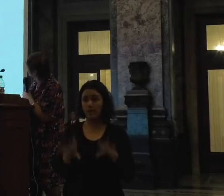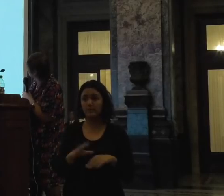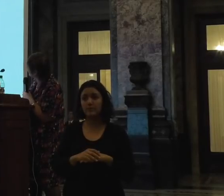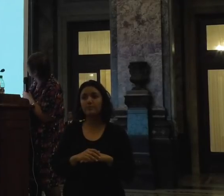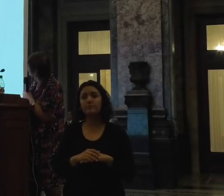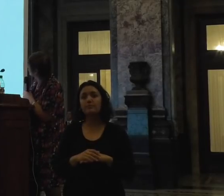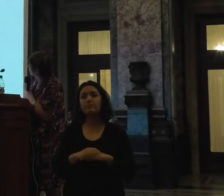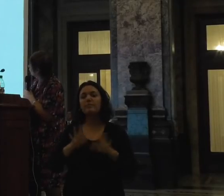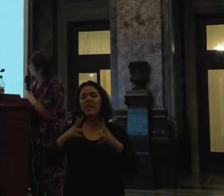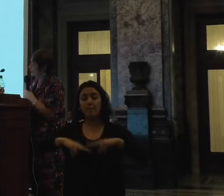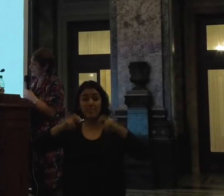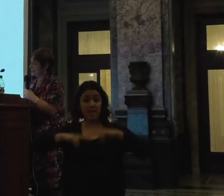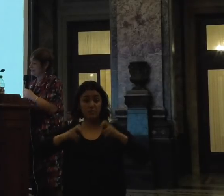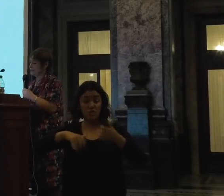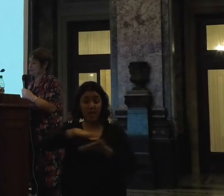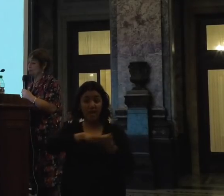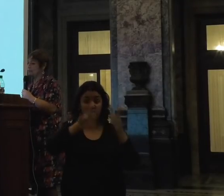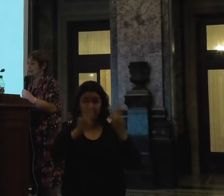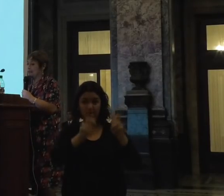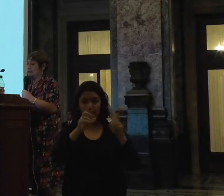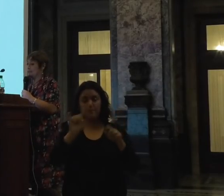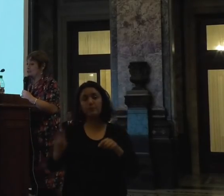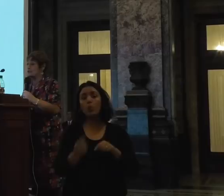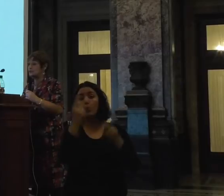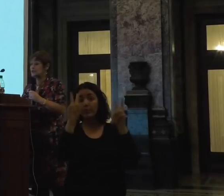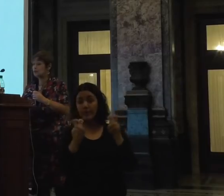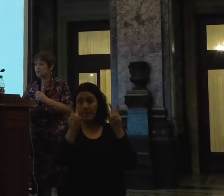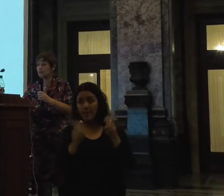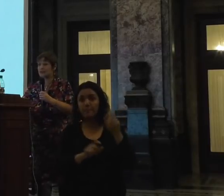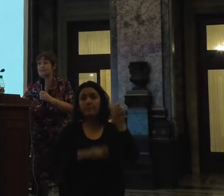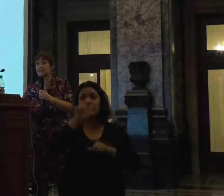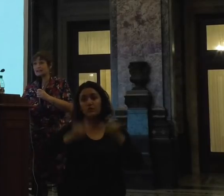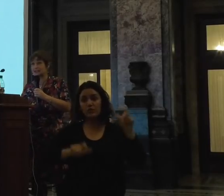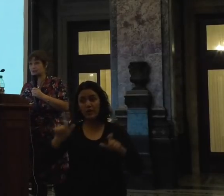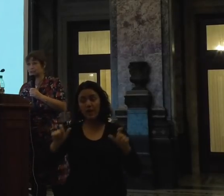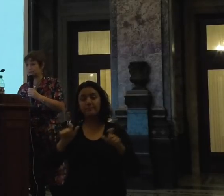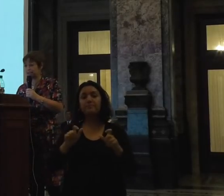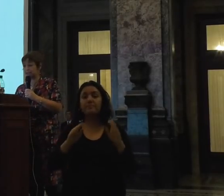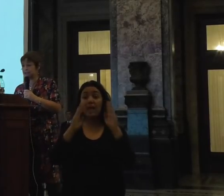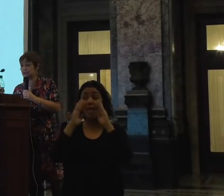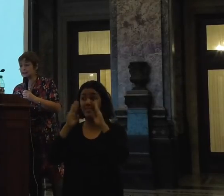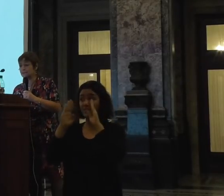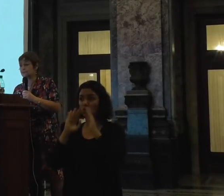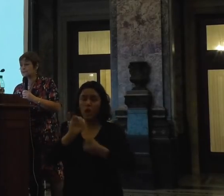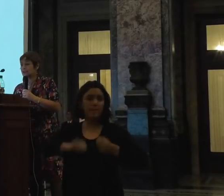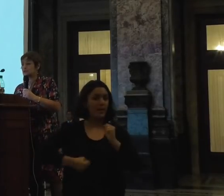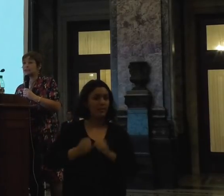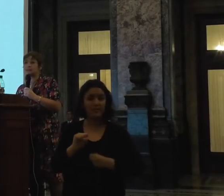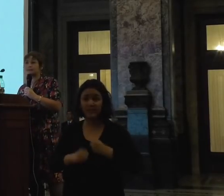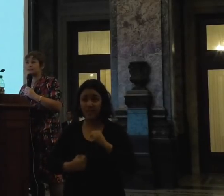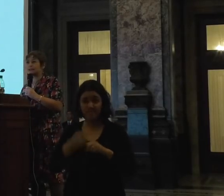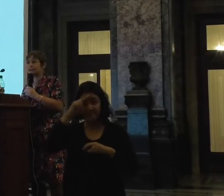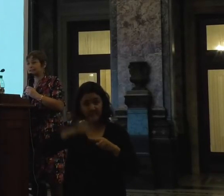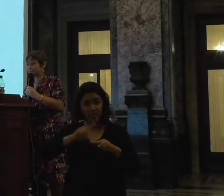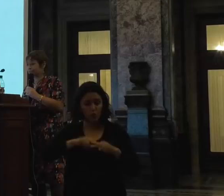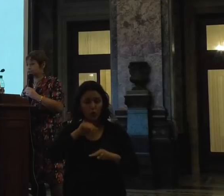líneas de trabajo aquí. Una es sobre personas con trastorno por déficit de atención e hiperactividad. Ustedes